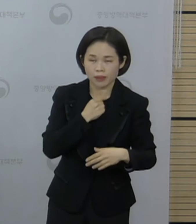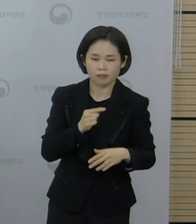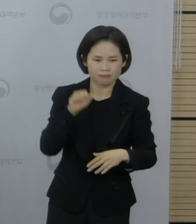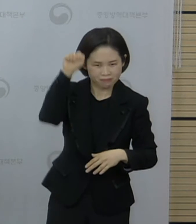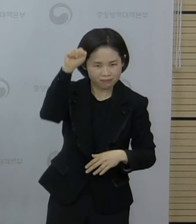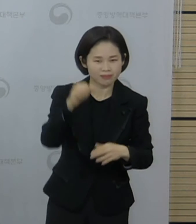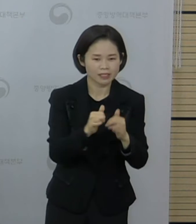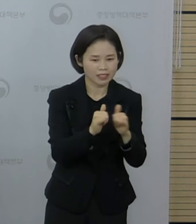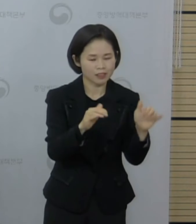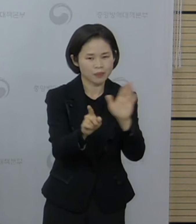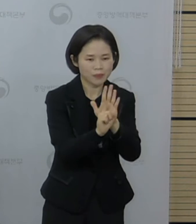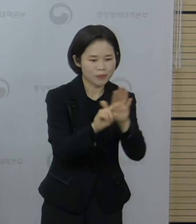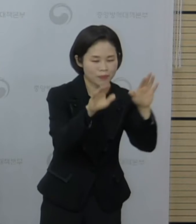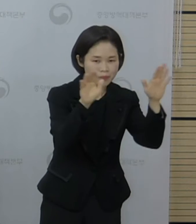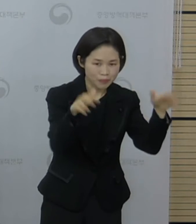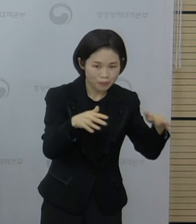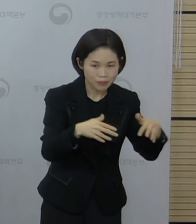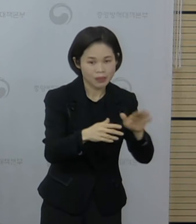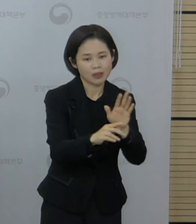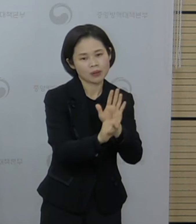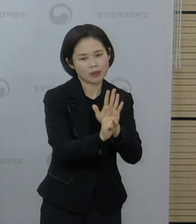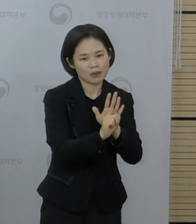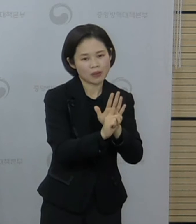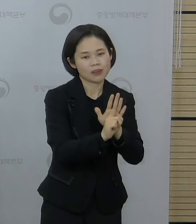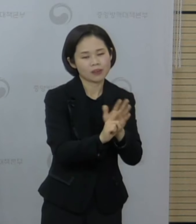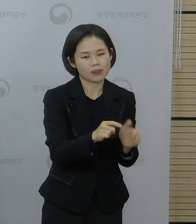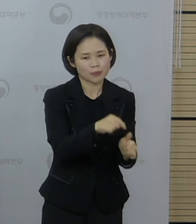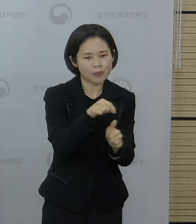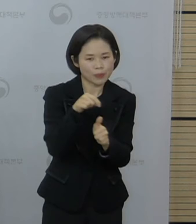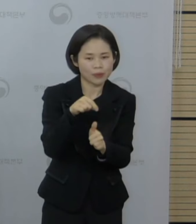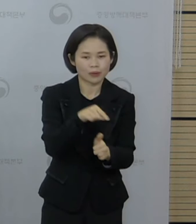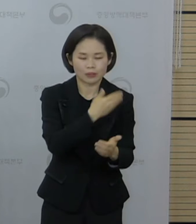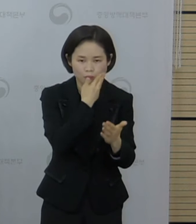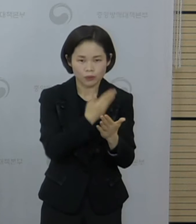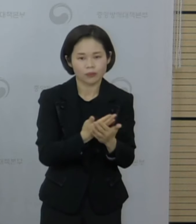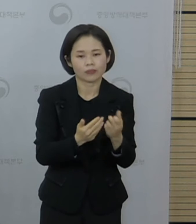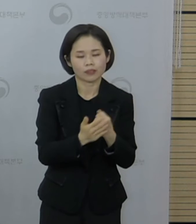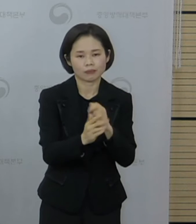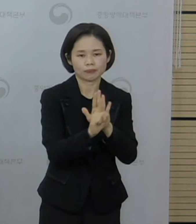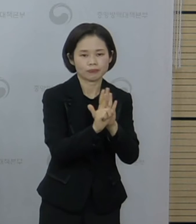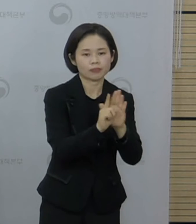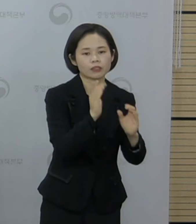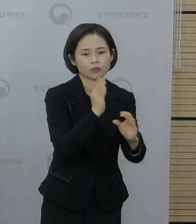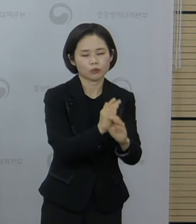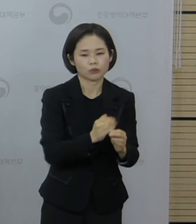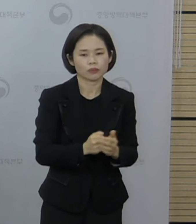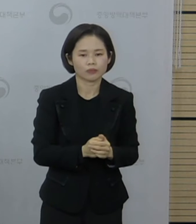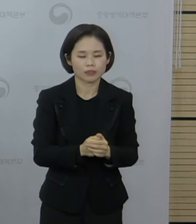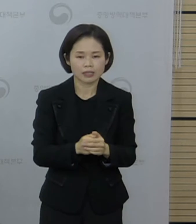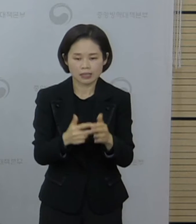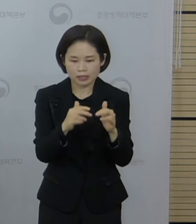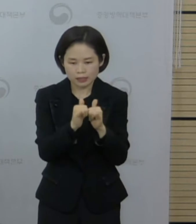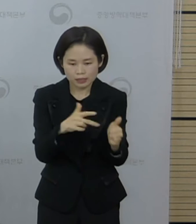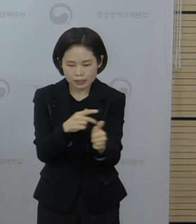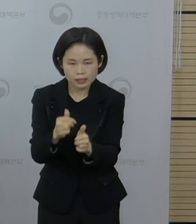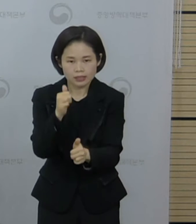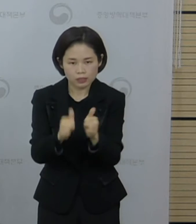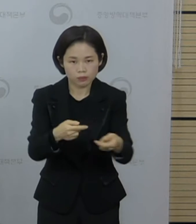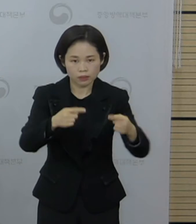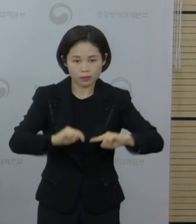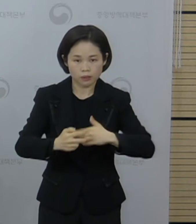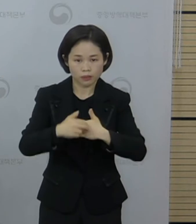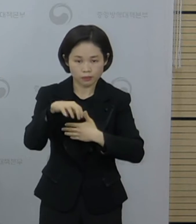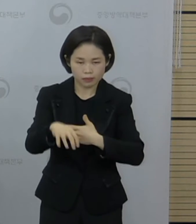다양한 방안을 추가로 마련하고 있으며 임상 에 참여하는 의료기관 그리고 의사 분들을 비롯한